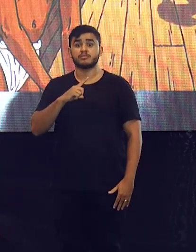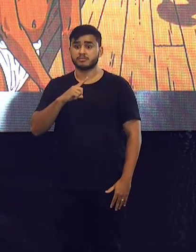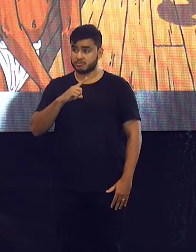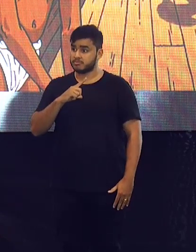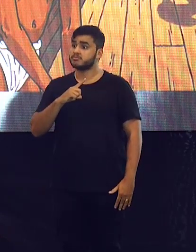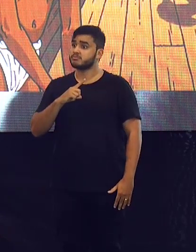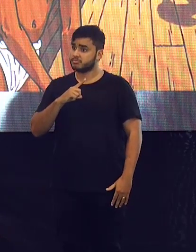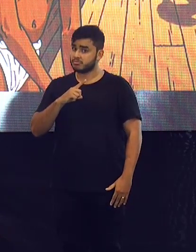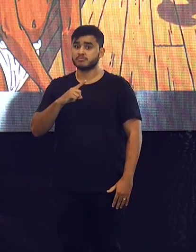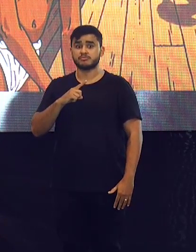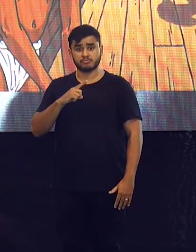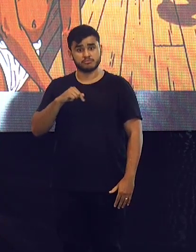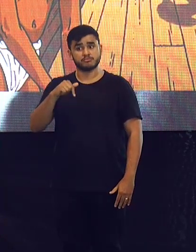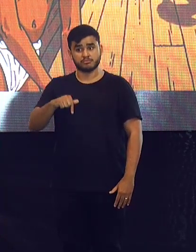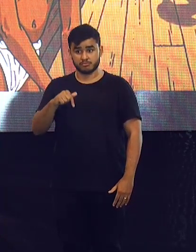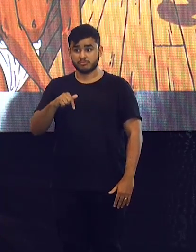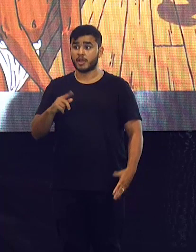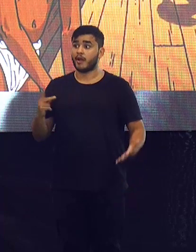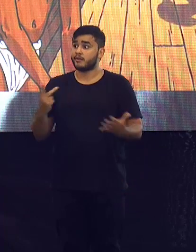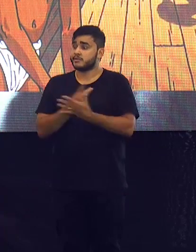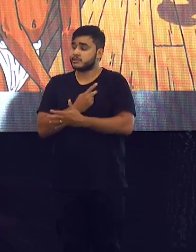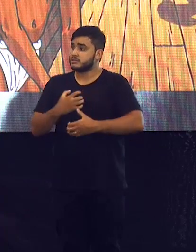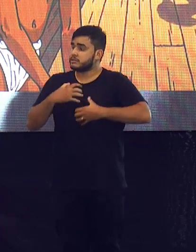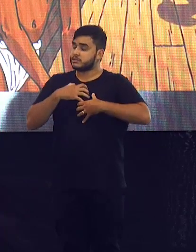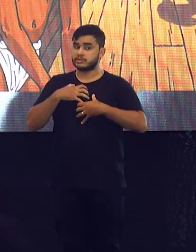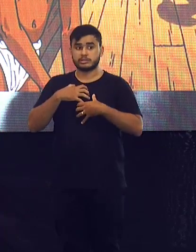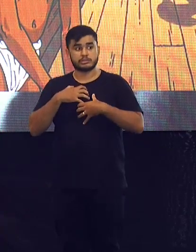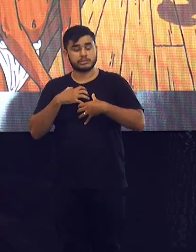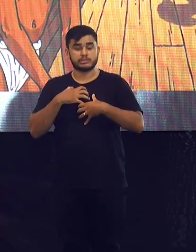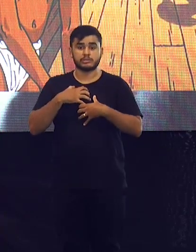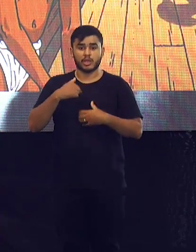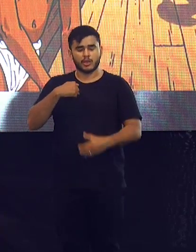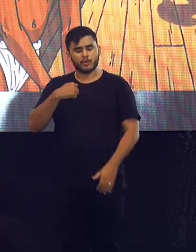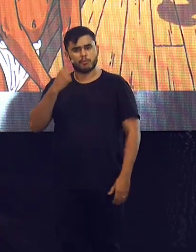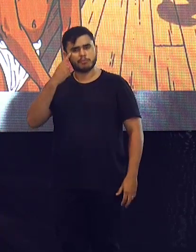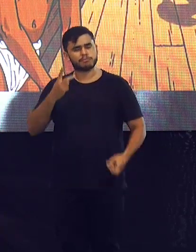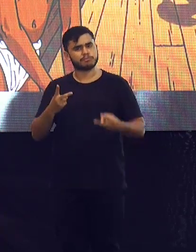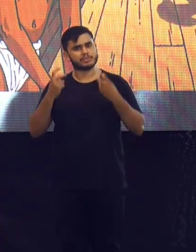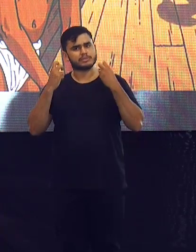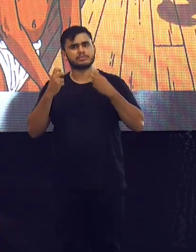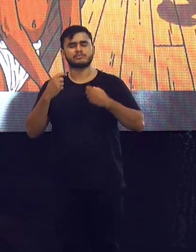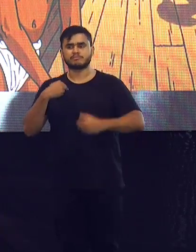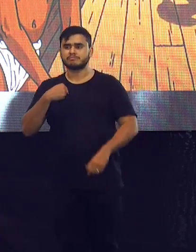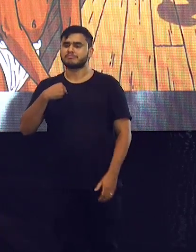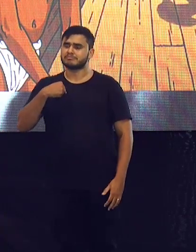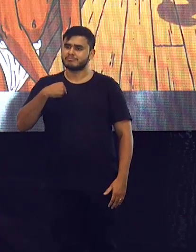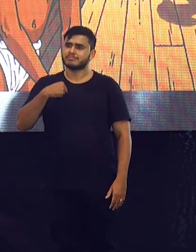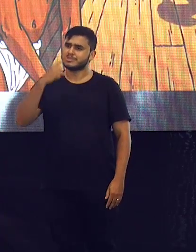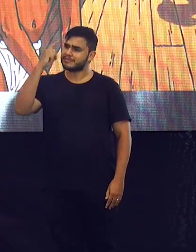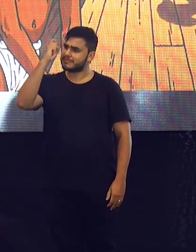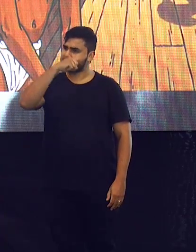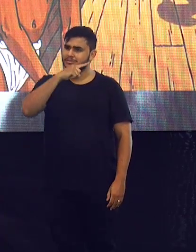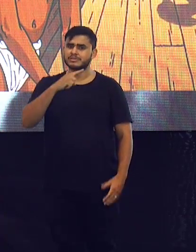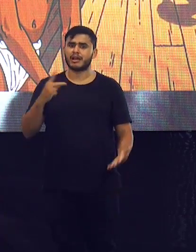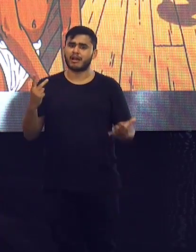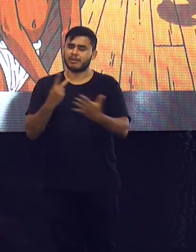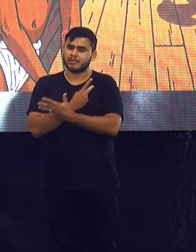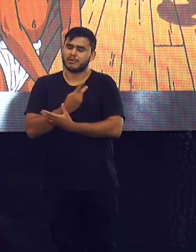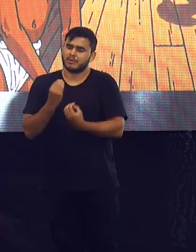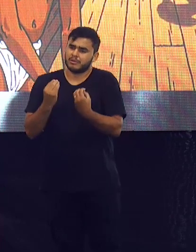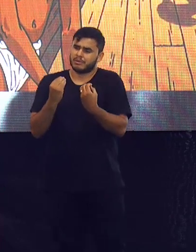me amedronta, o que me apavora, principalmente a mim, professor de história, um cara de ciências humanas e